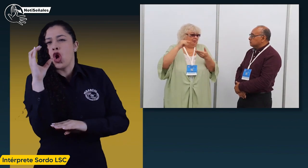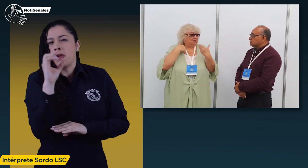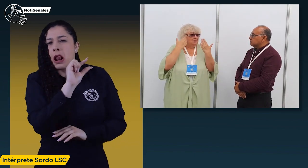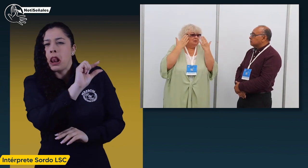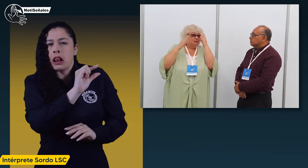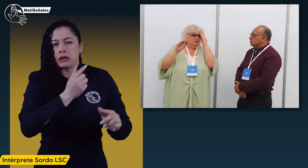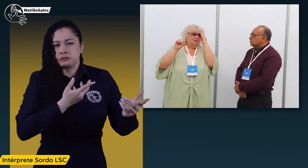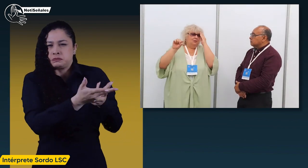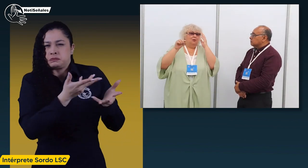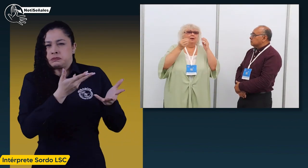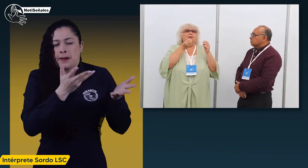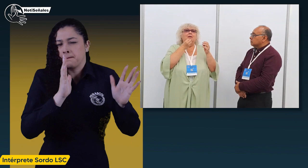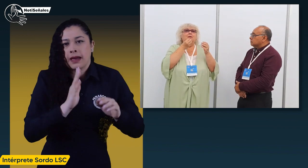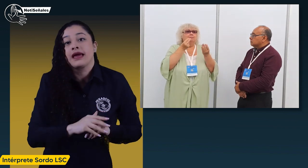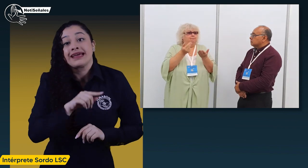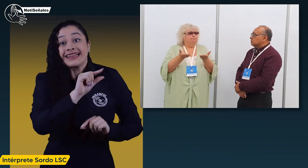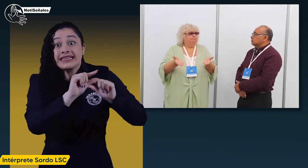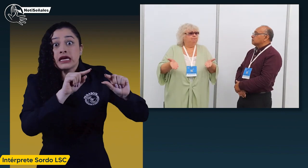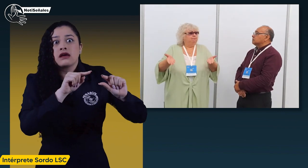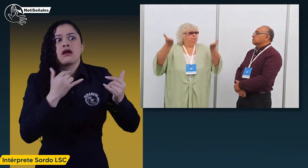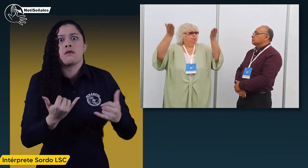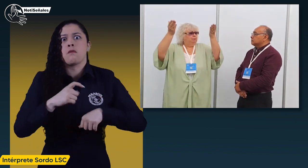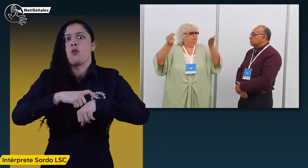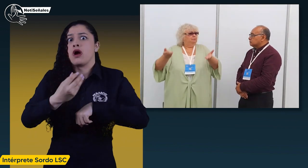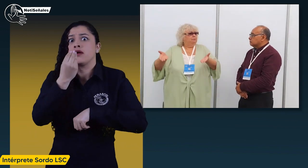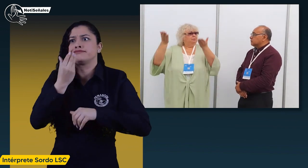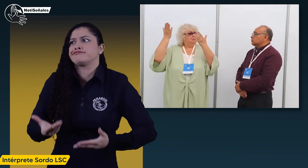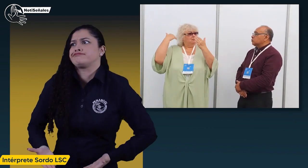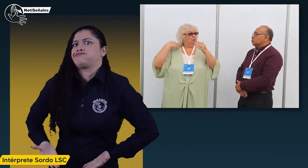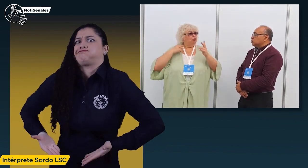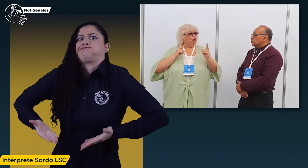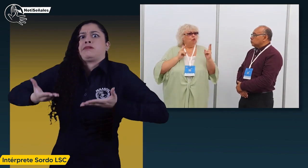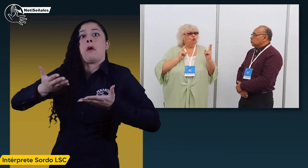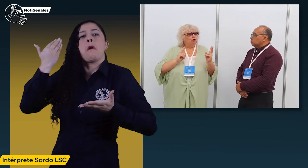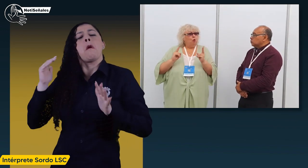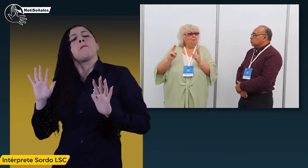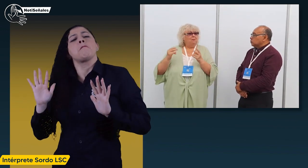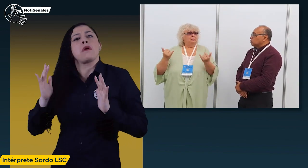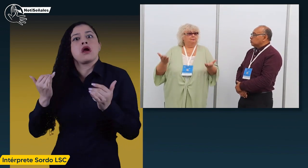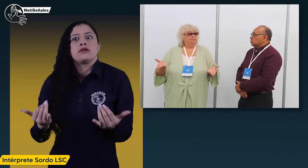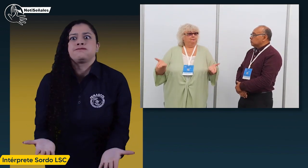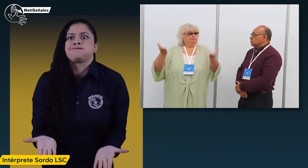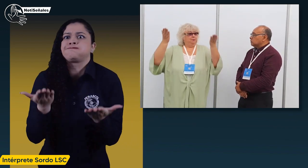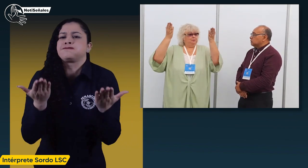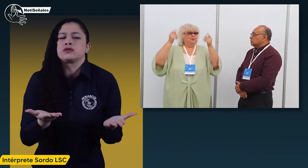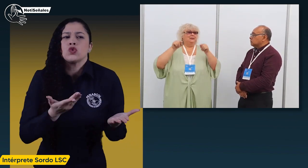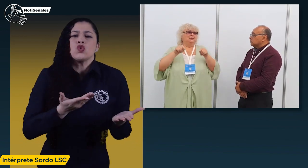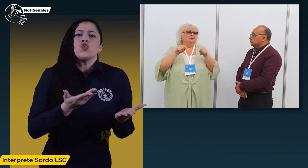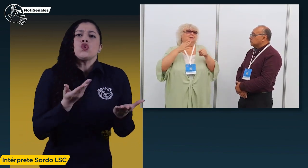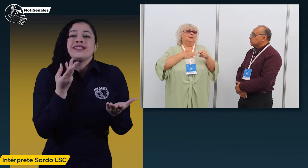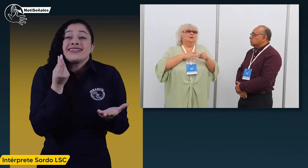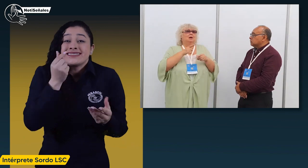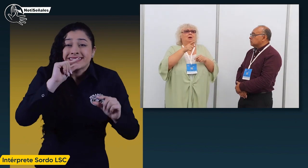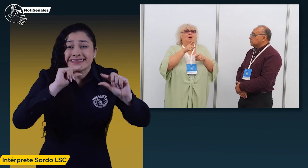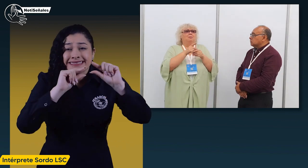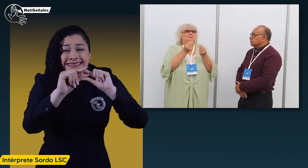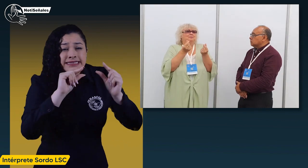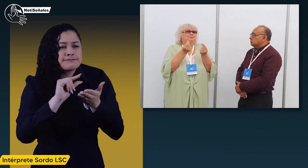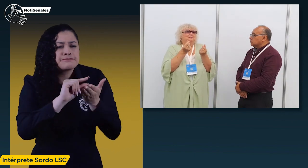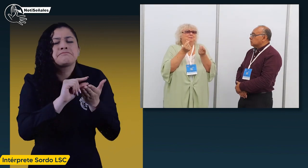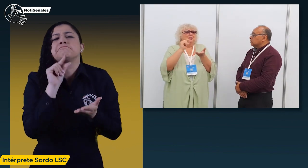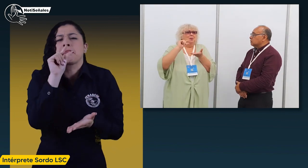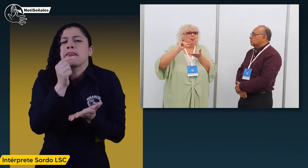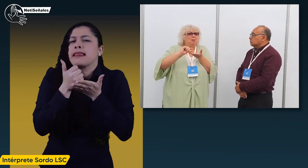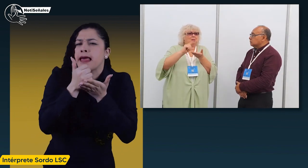creo que es igual en Colombia esto contrastado con el alza de los precios de los alimentos antes no era tan caro como ahora con